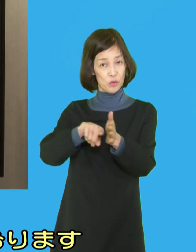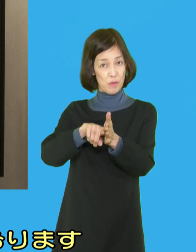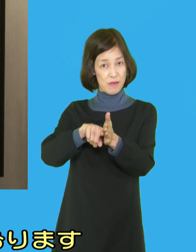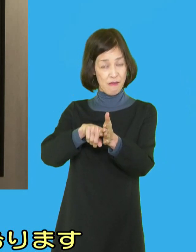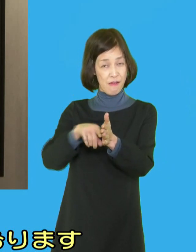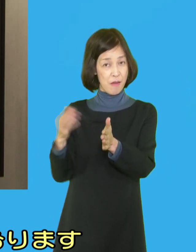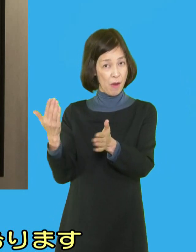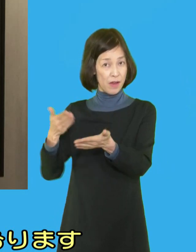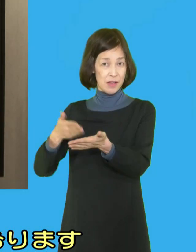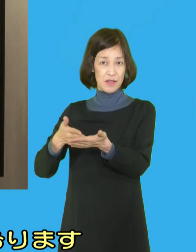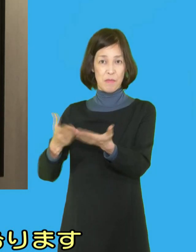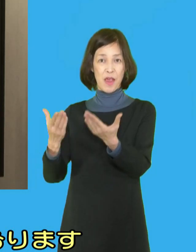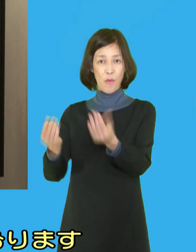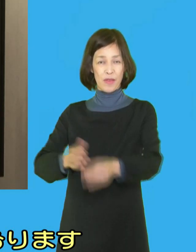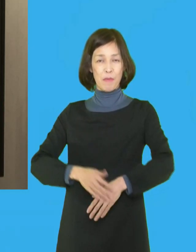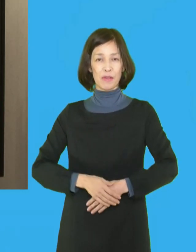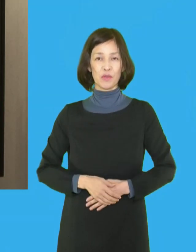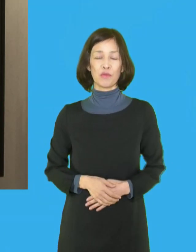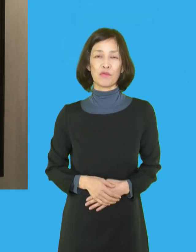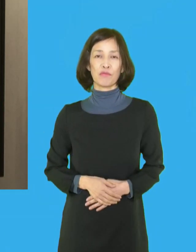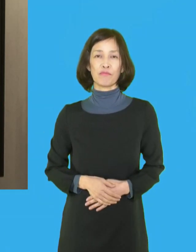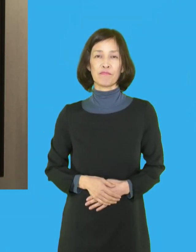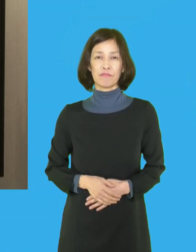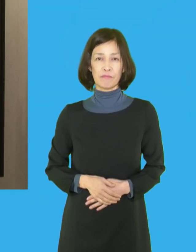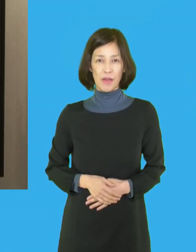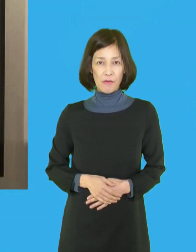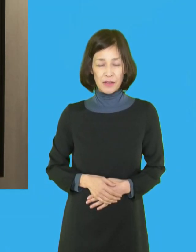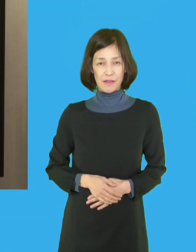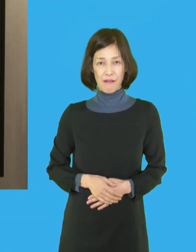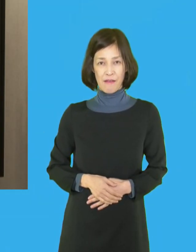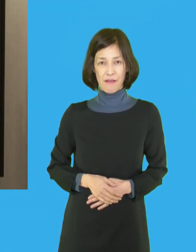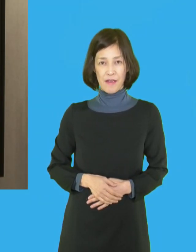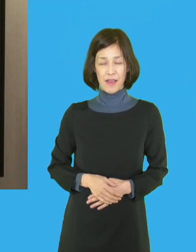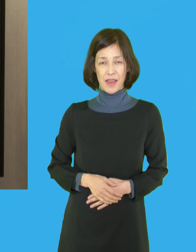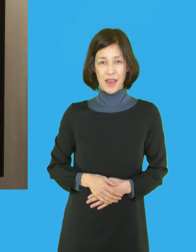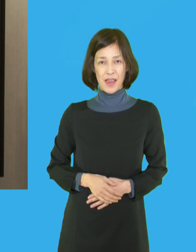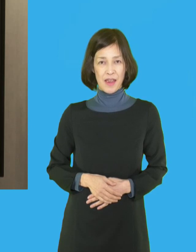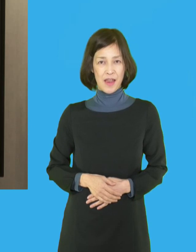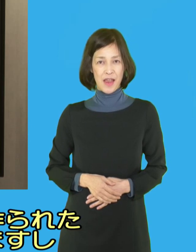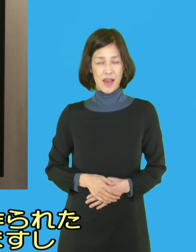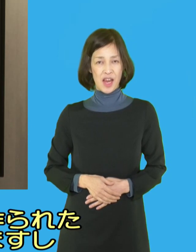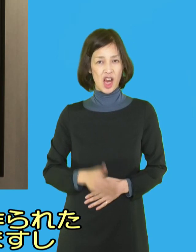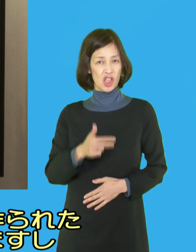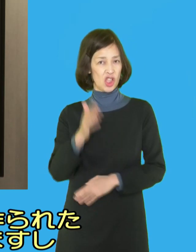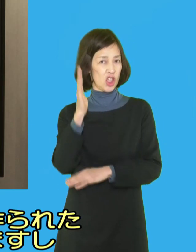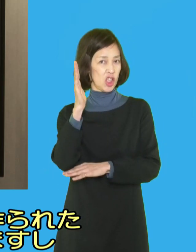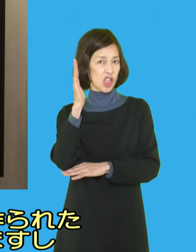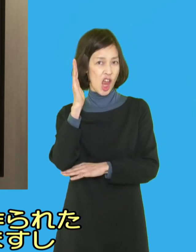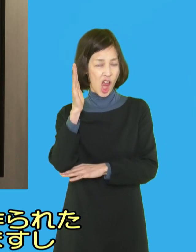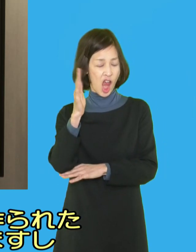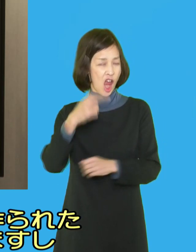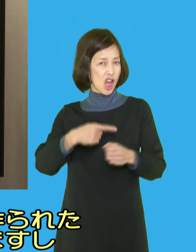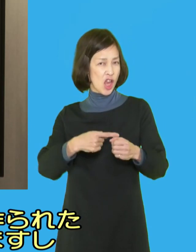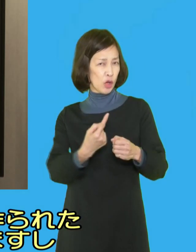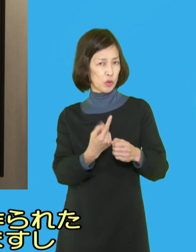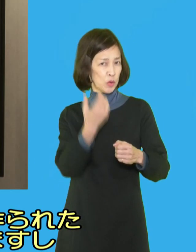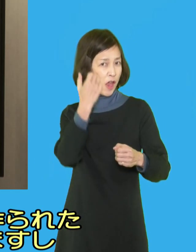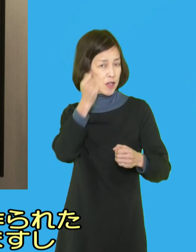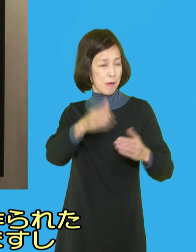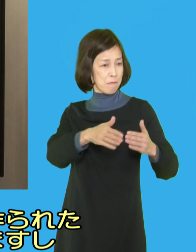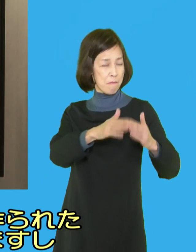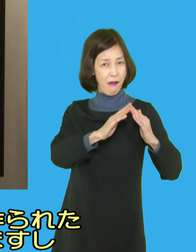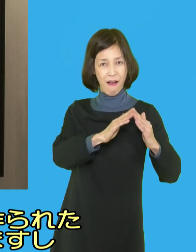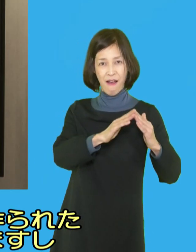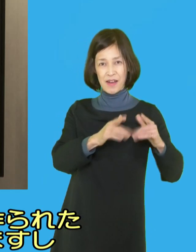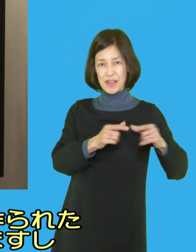させていただいております。合わせてですね、例えば堺には市政100周年を記念して作られた、立派な日